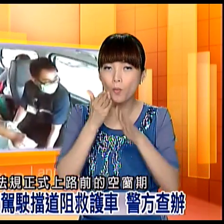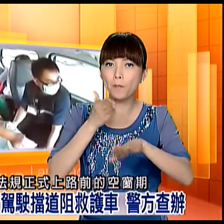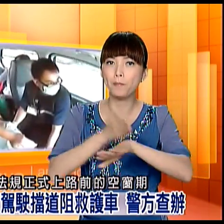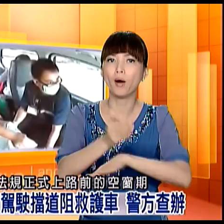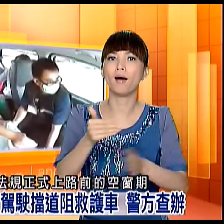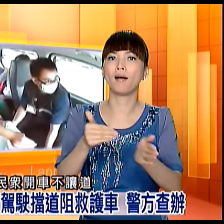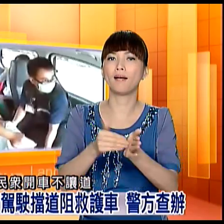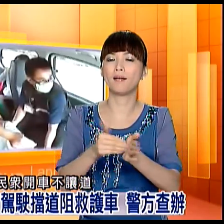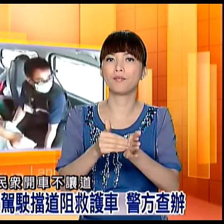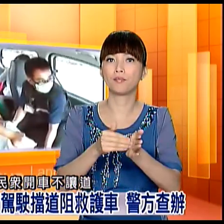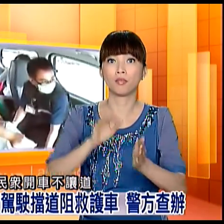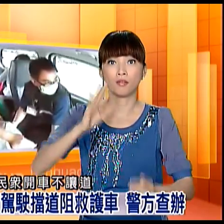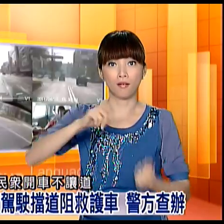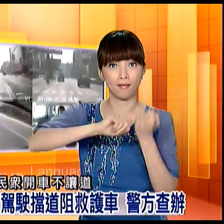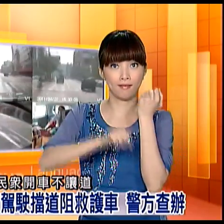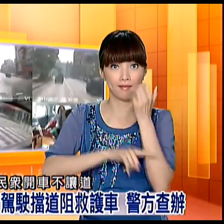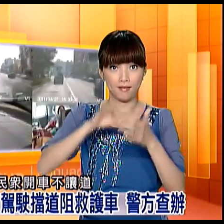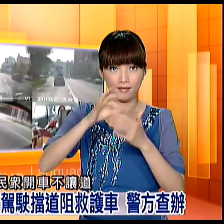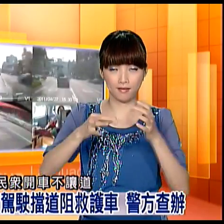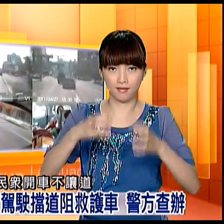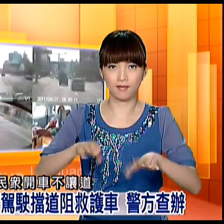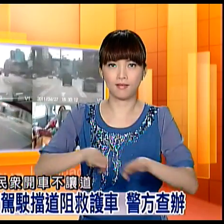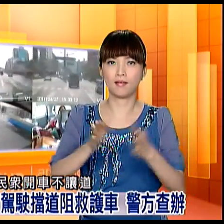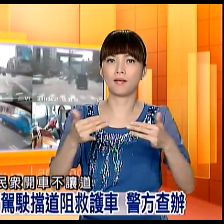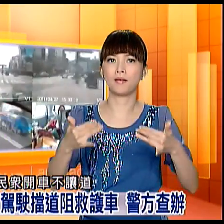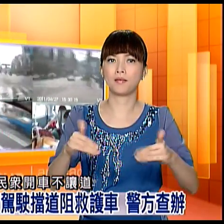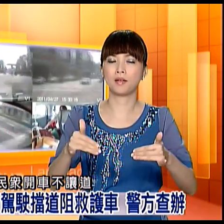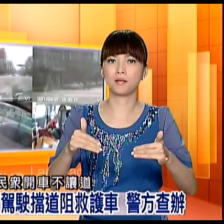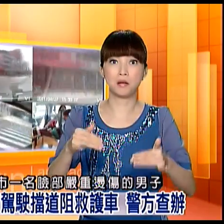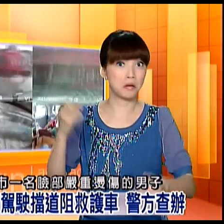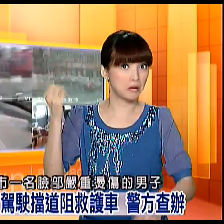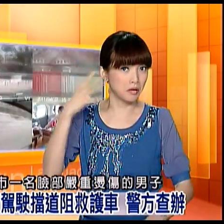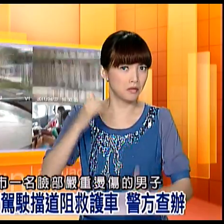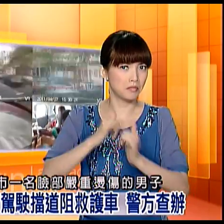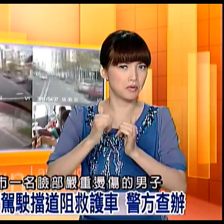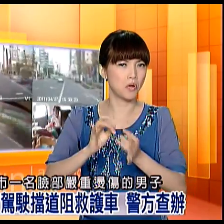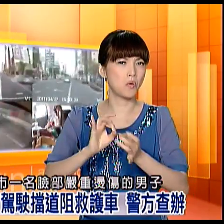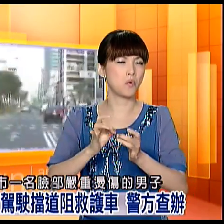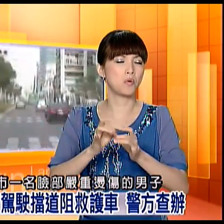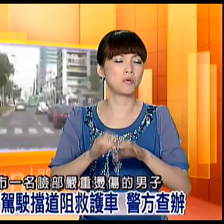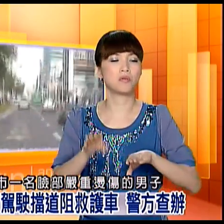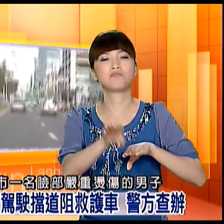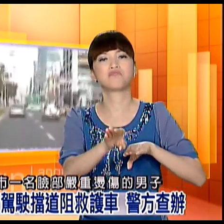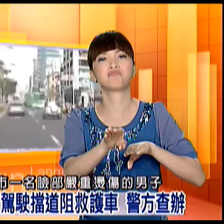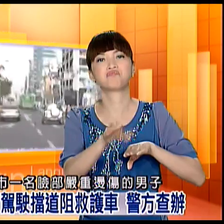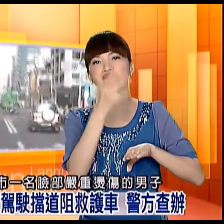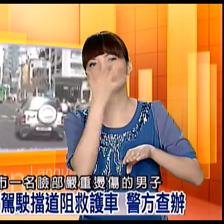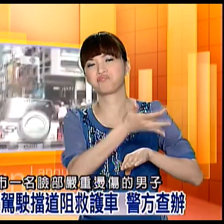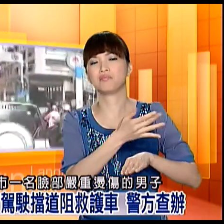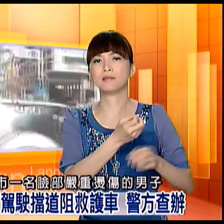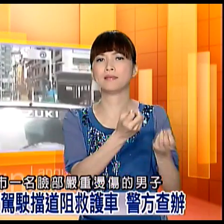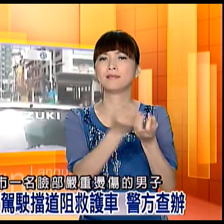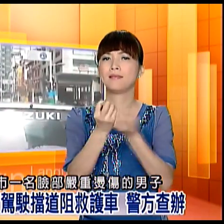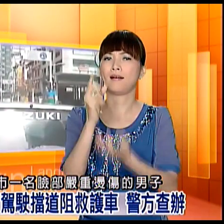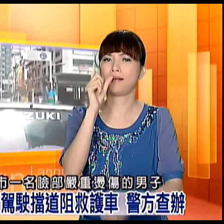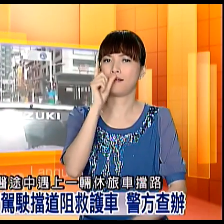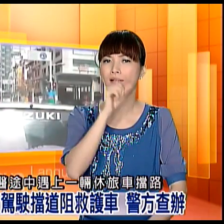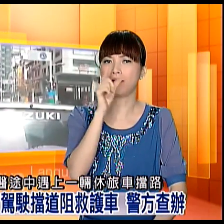期，又有民众开车不让道。高雄市一名脸部严重烫伤的男子，在送医